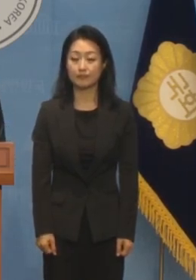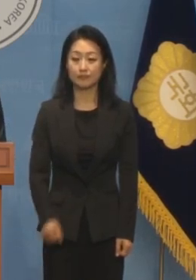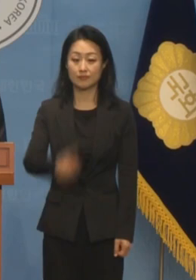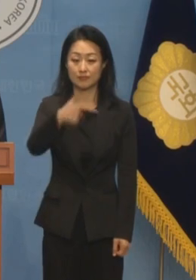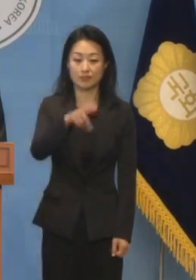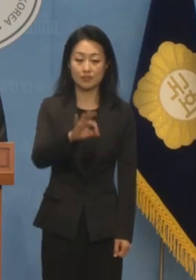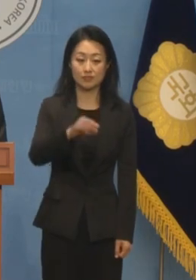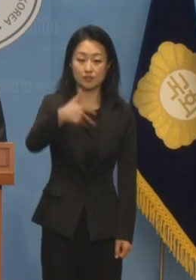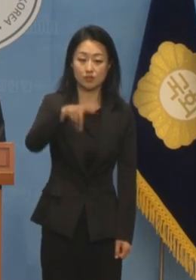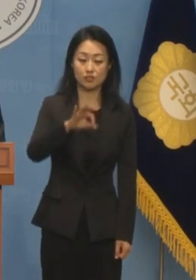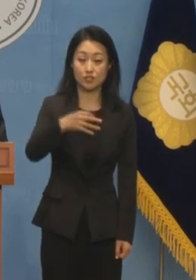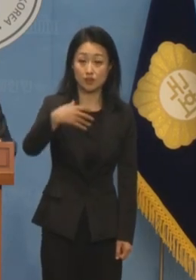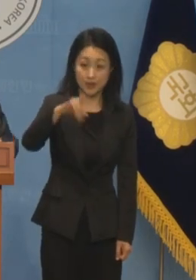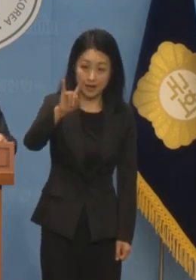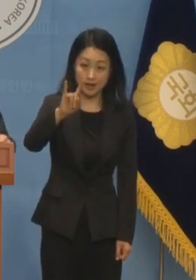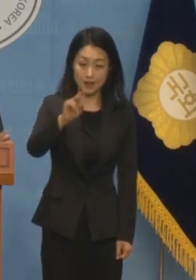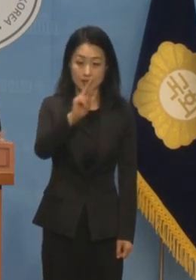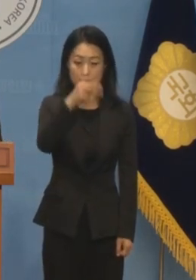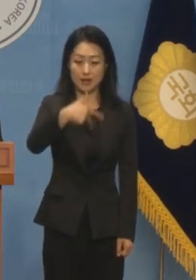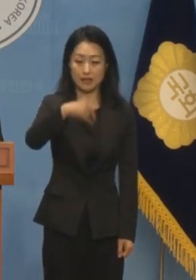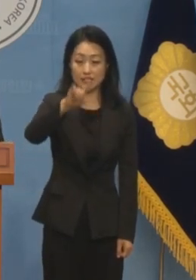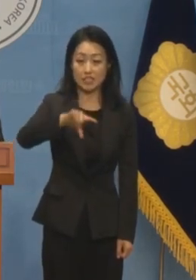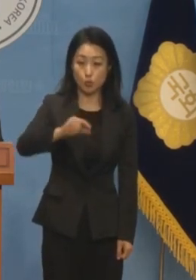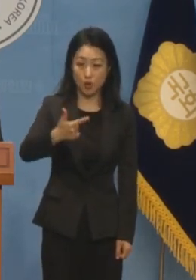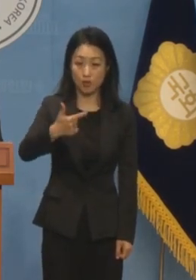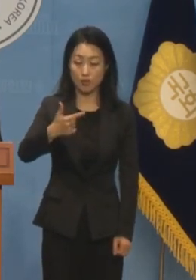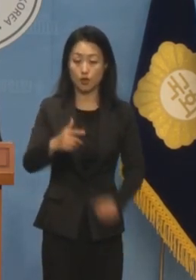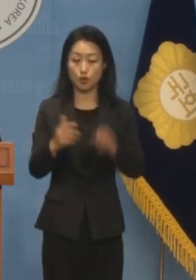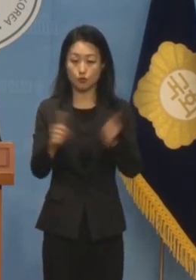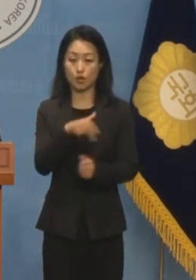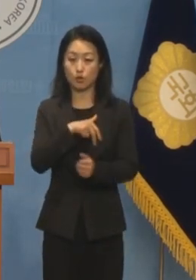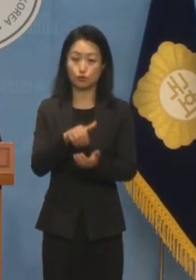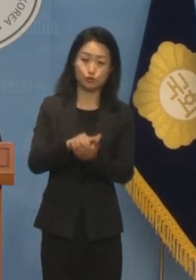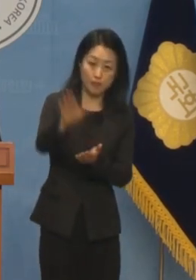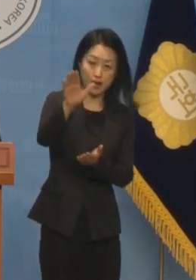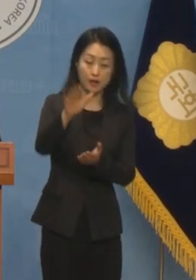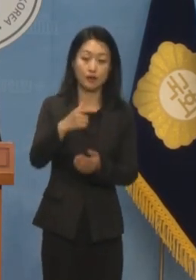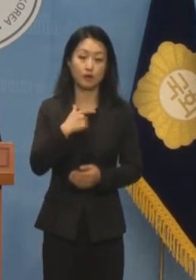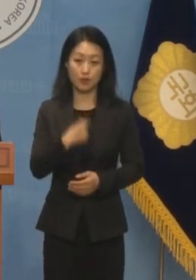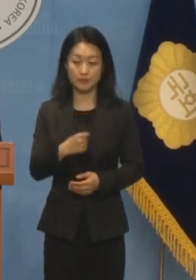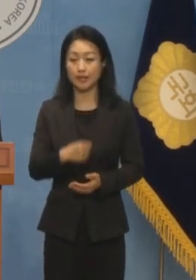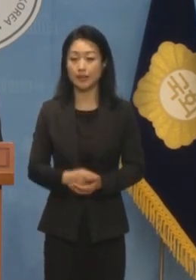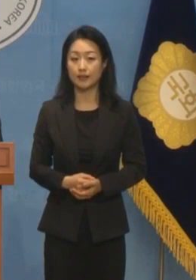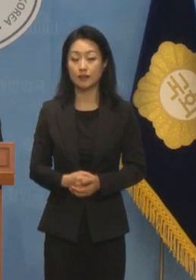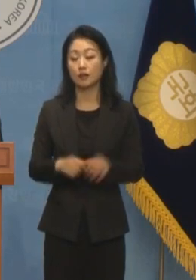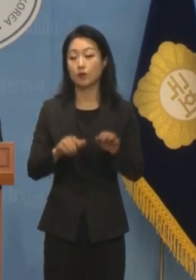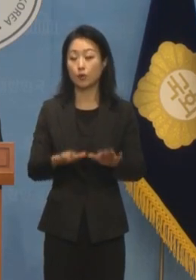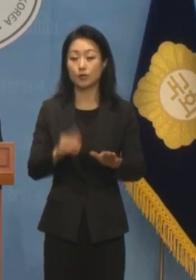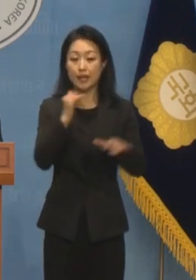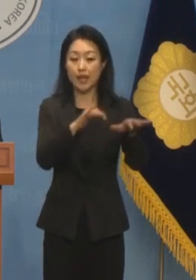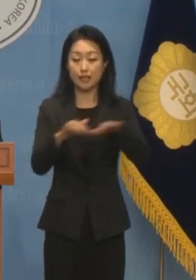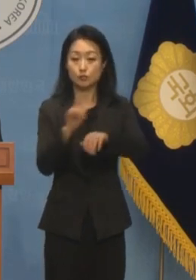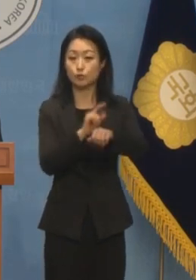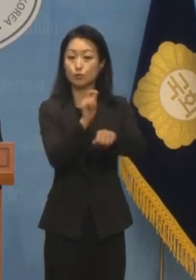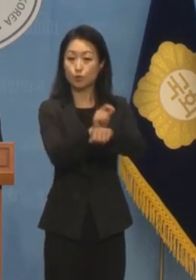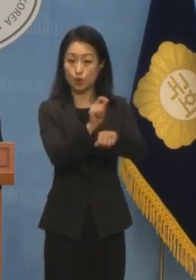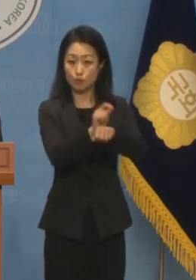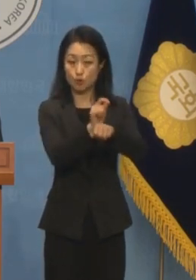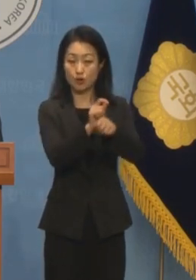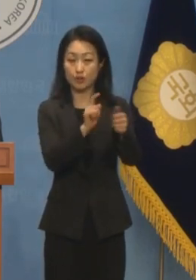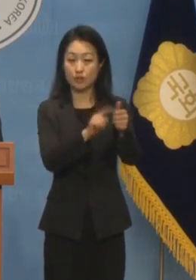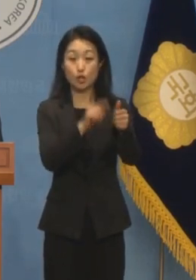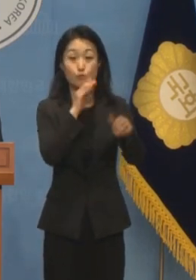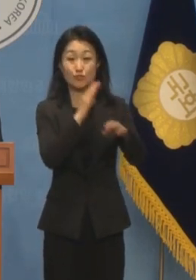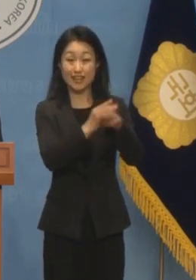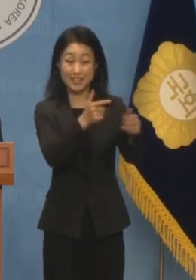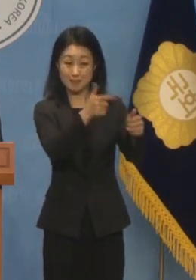정청래 박지원을 국회에서 추방하라. 저는 오늘 해수부 공무원